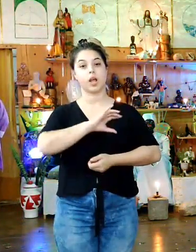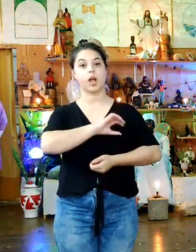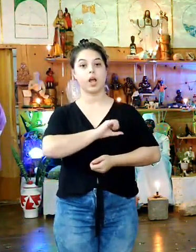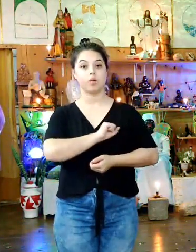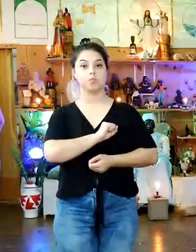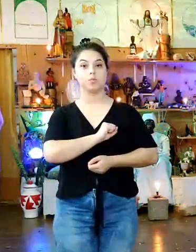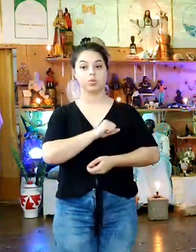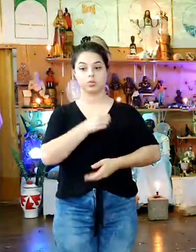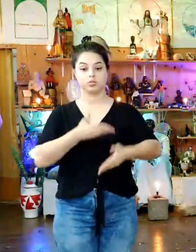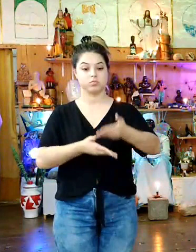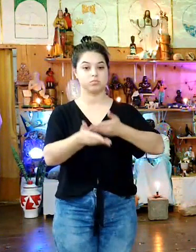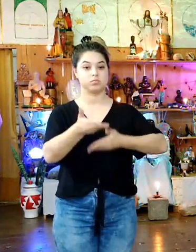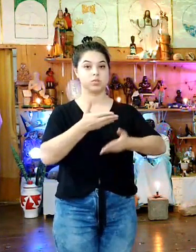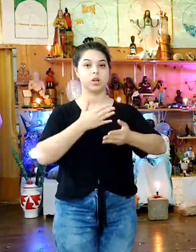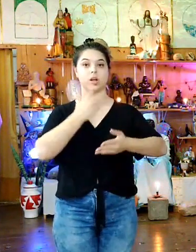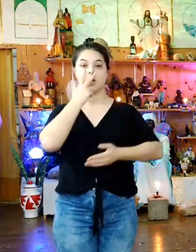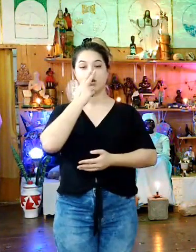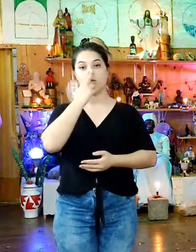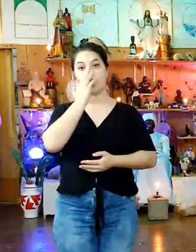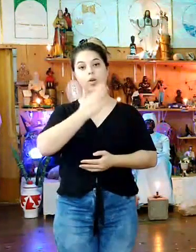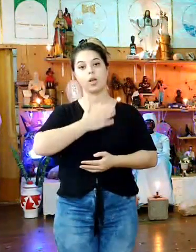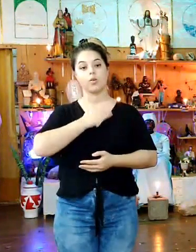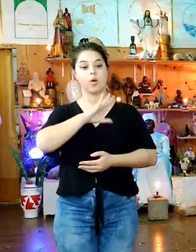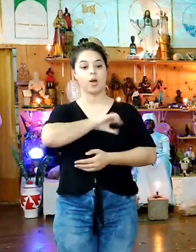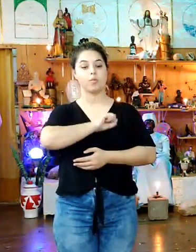Amai-vos uns aos outros como eu vos amei.